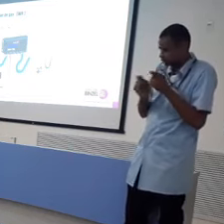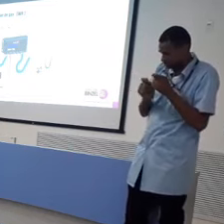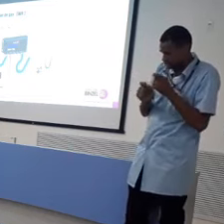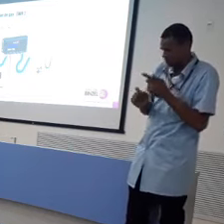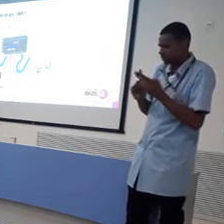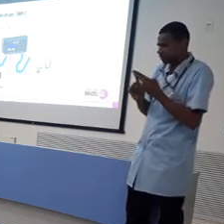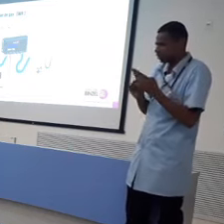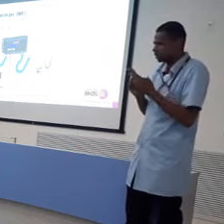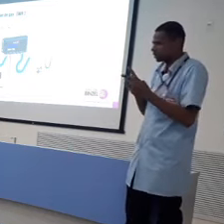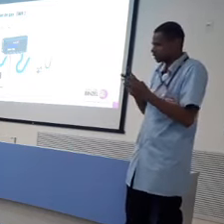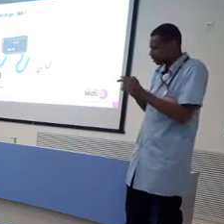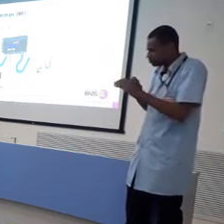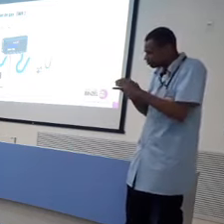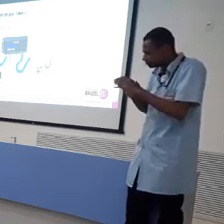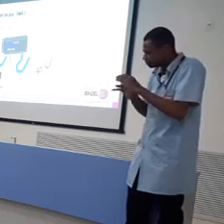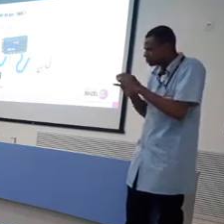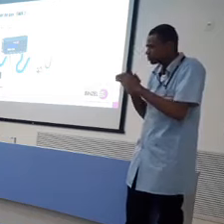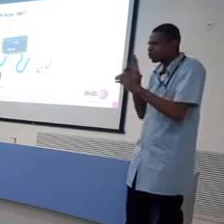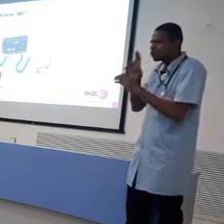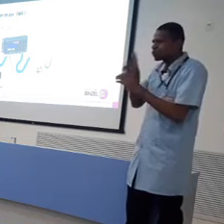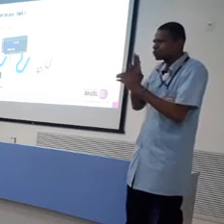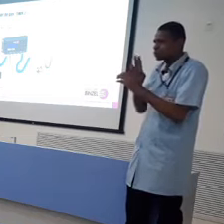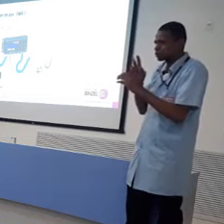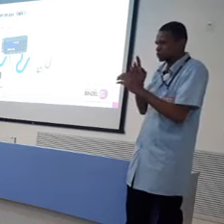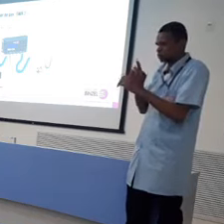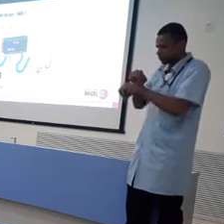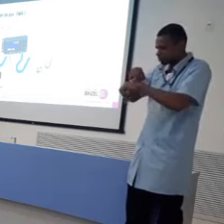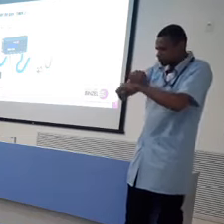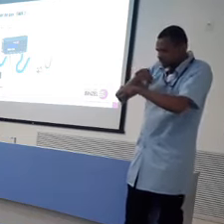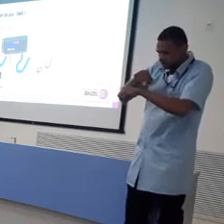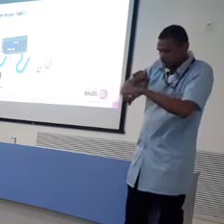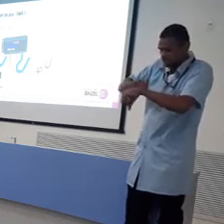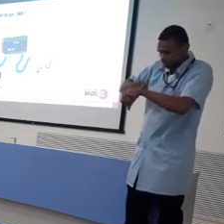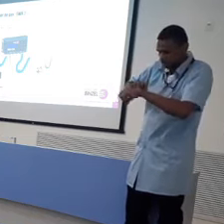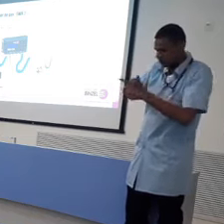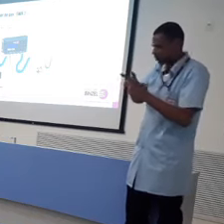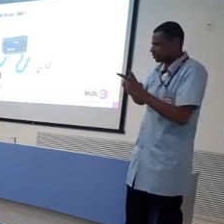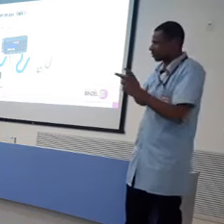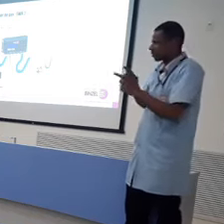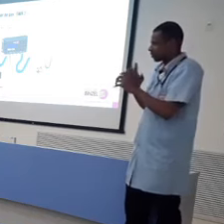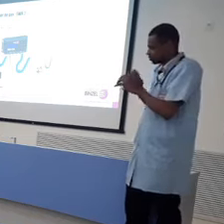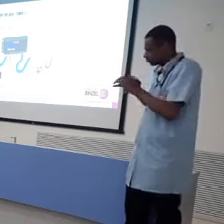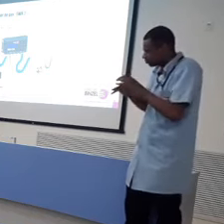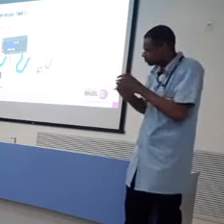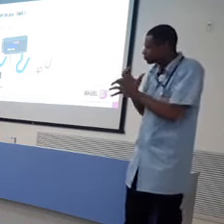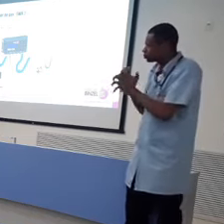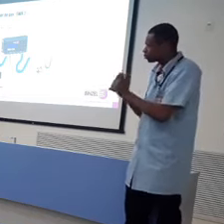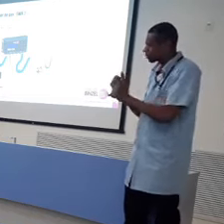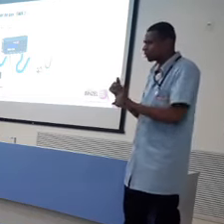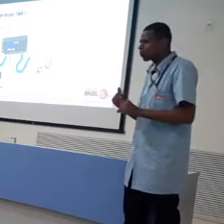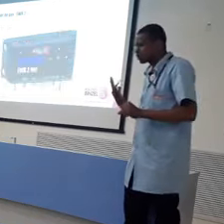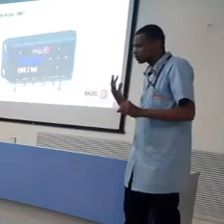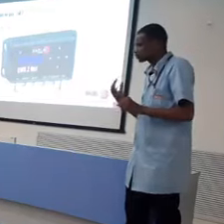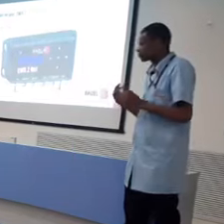Ele fala exatamente quantos litros de gás eu gastei para fazer uma solda. Tá?